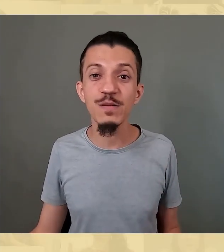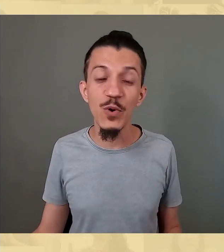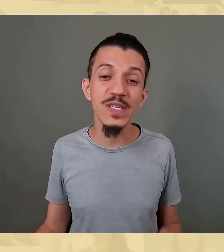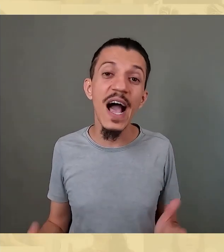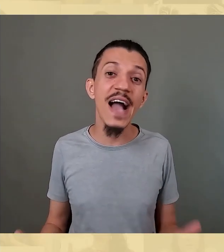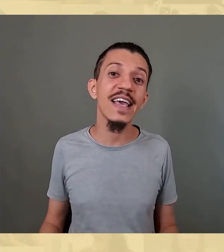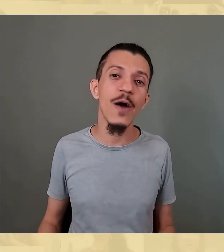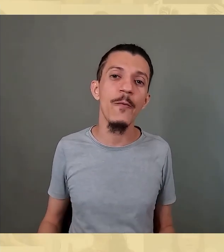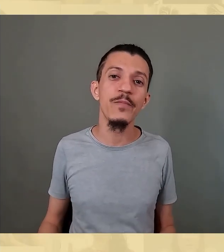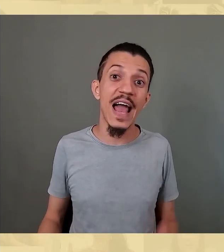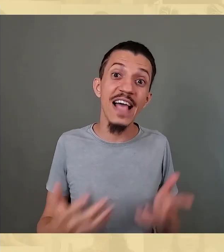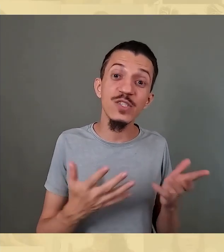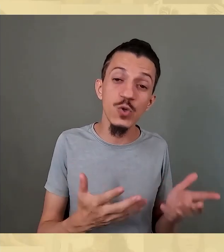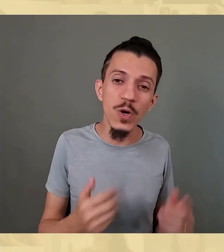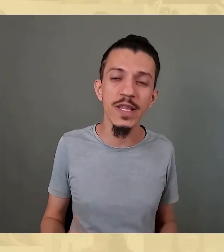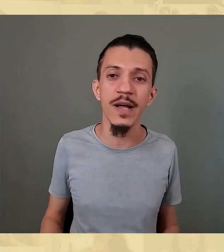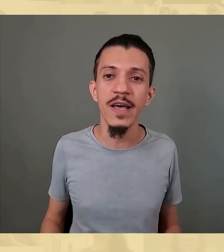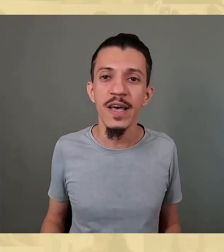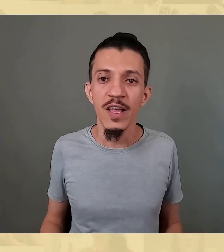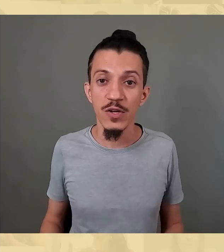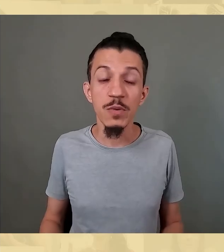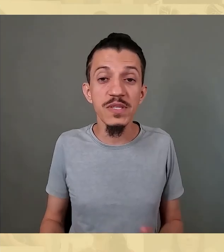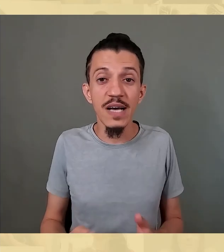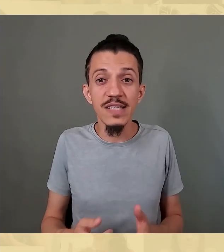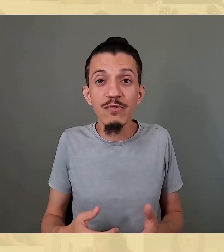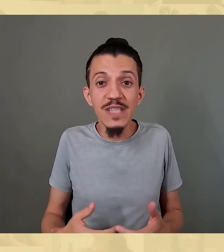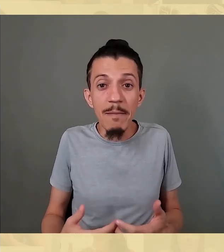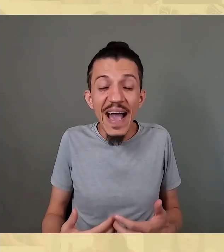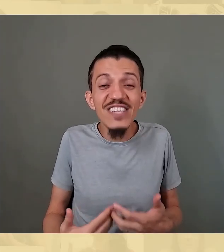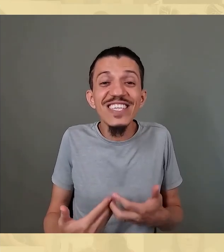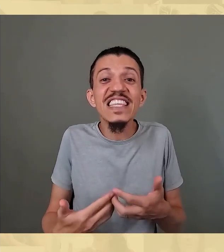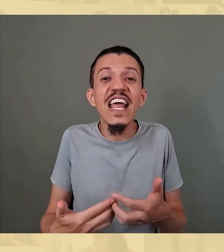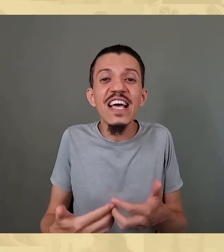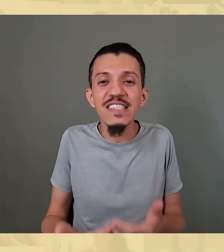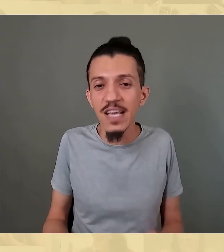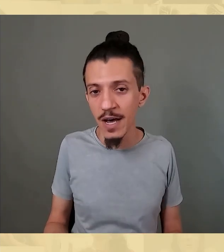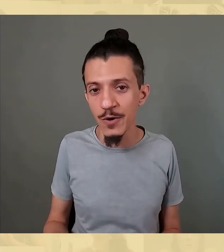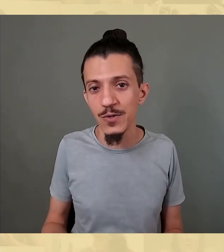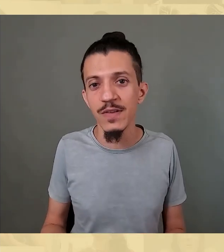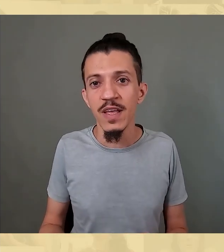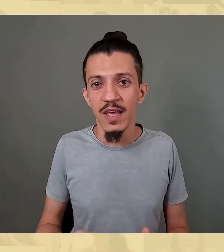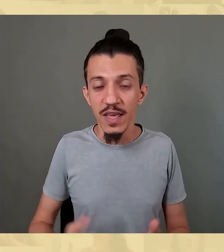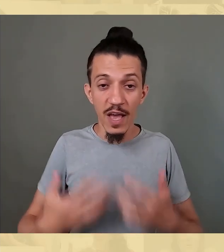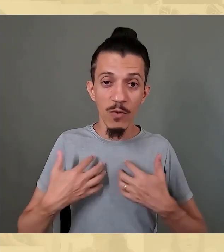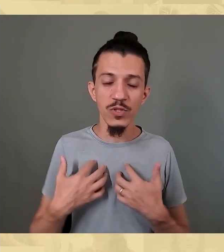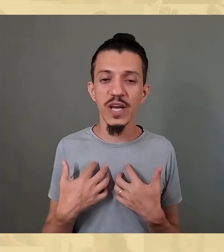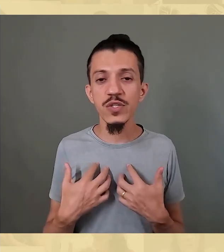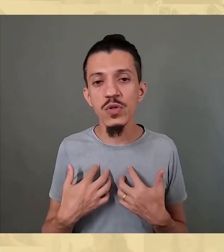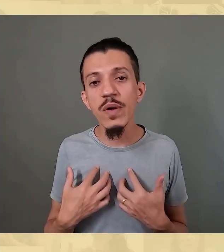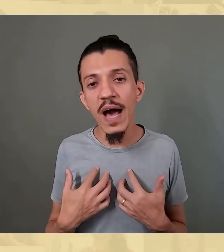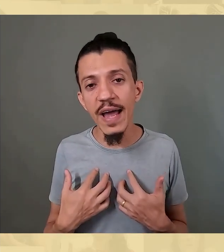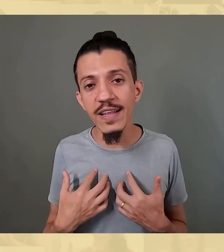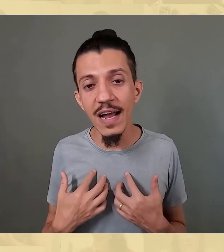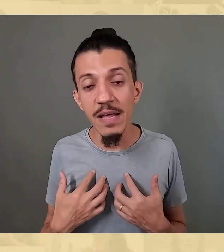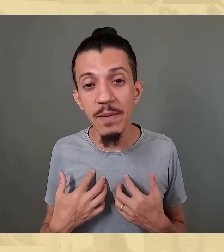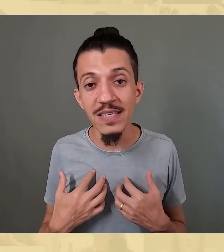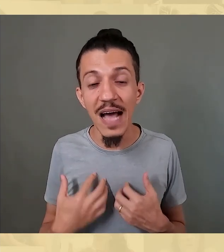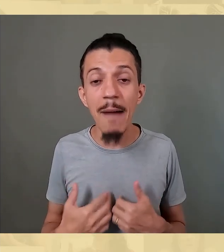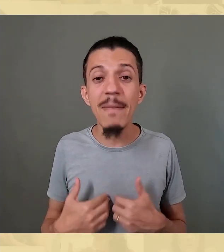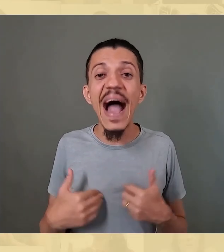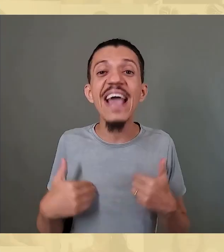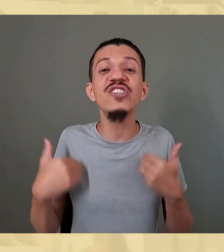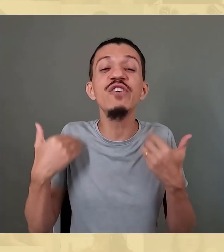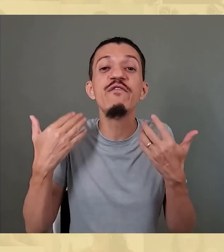minha esposa Raquel, ela é surda. Nós somos casados há mais de 13 anos e eu já estou na área da Libras